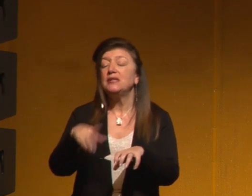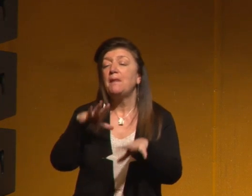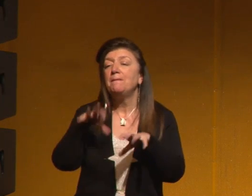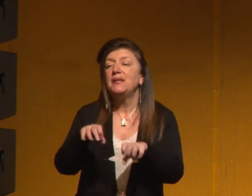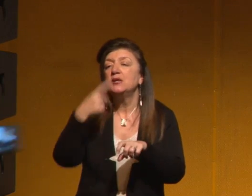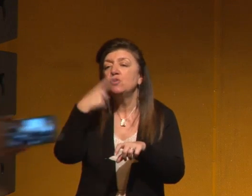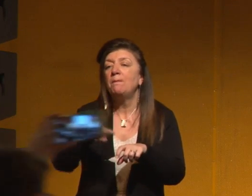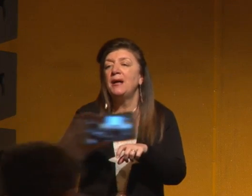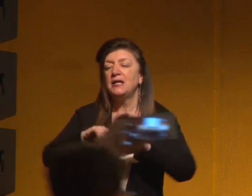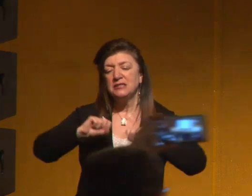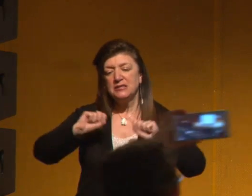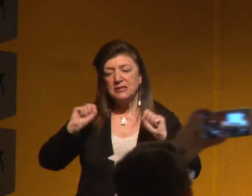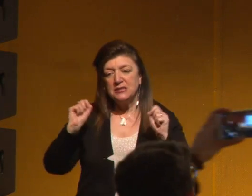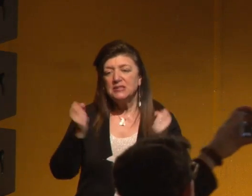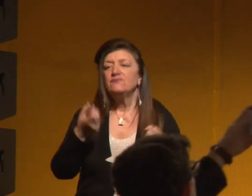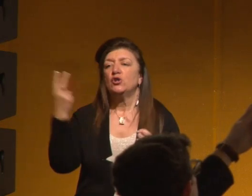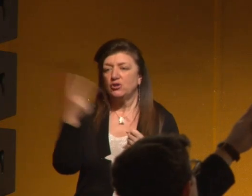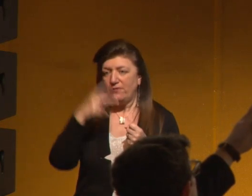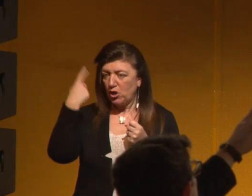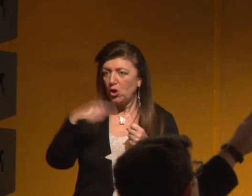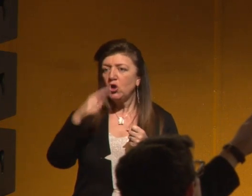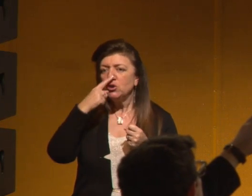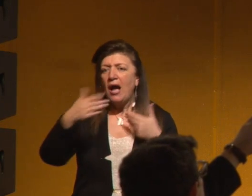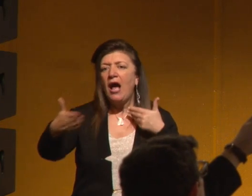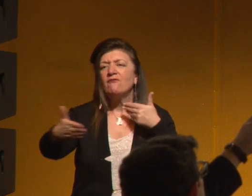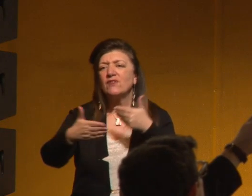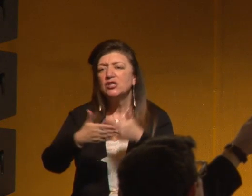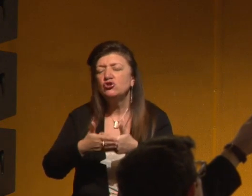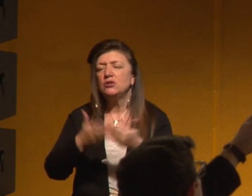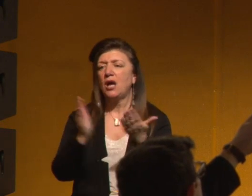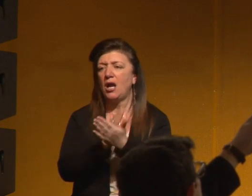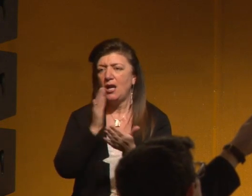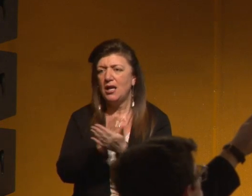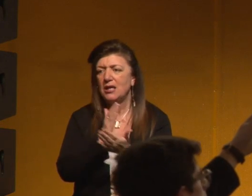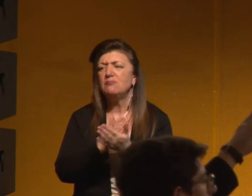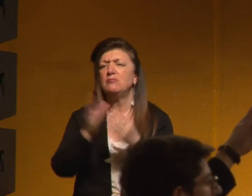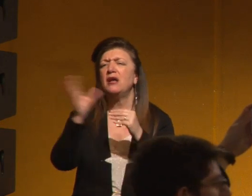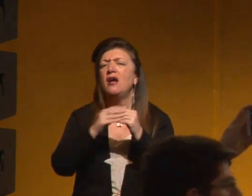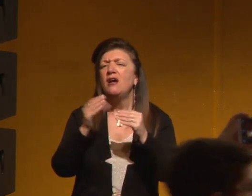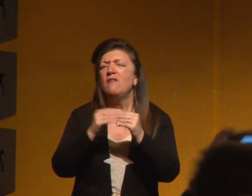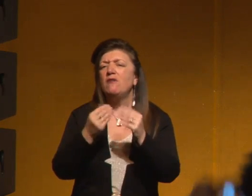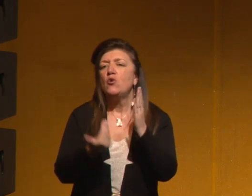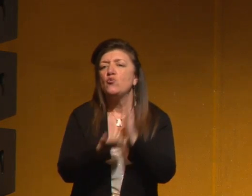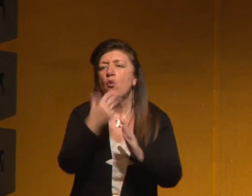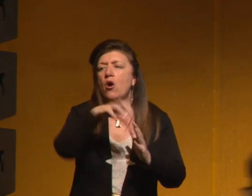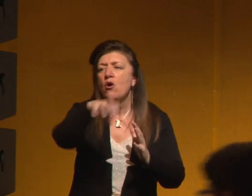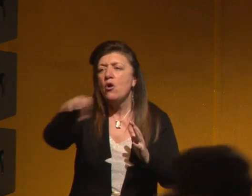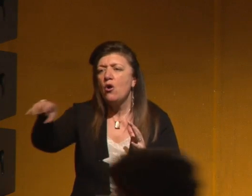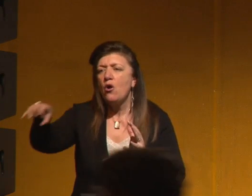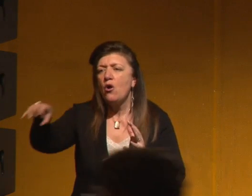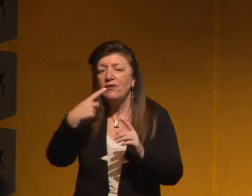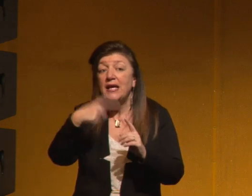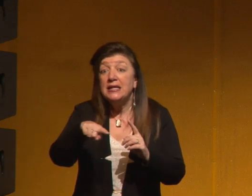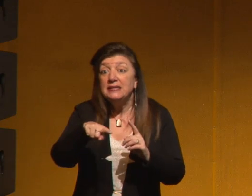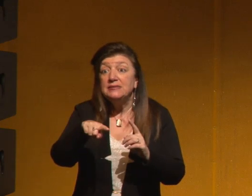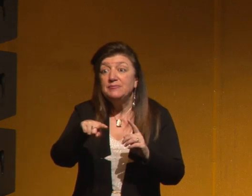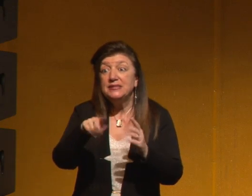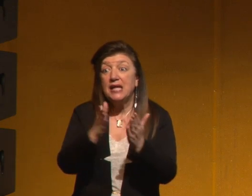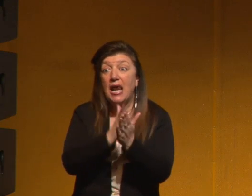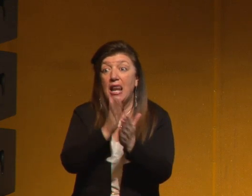avvicinare le nuove generazioni ai liberi di creare continuamente presidi dove il libro il libro sia il